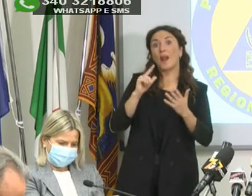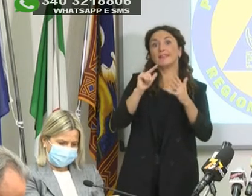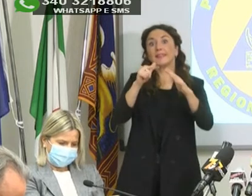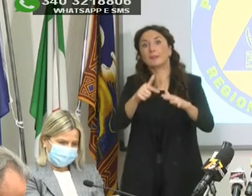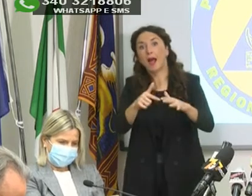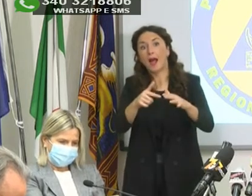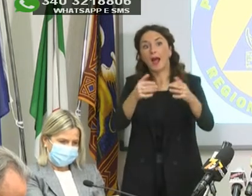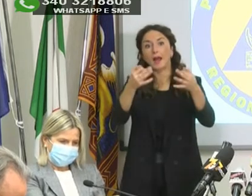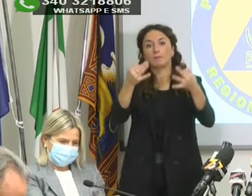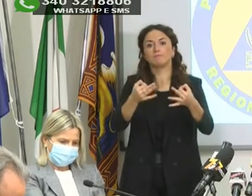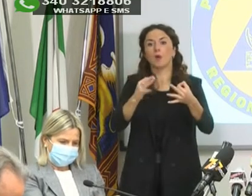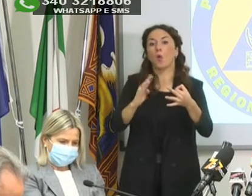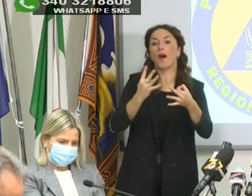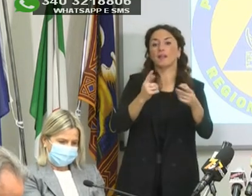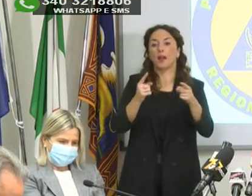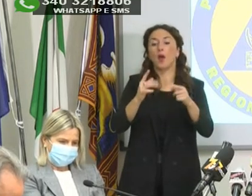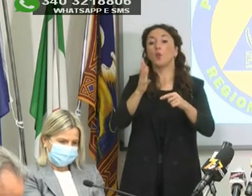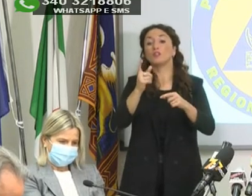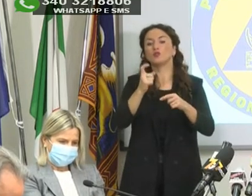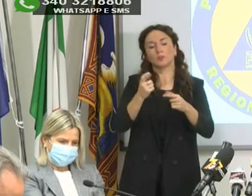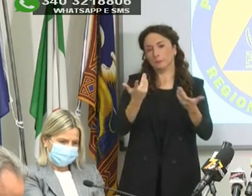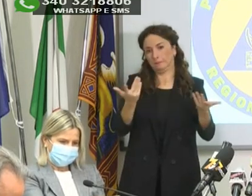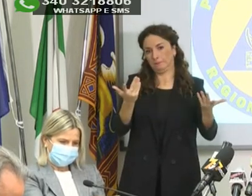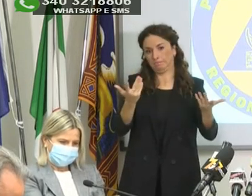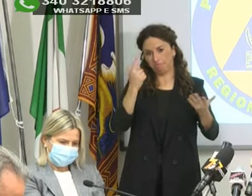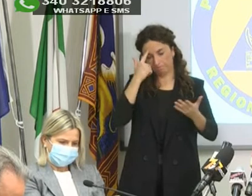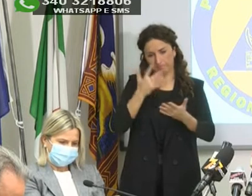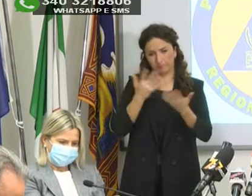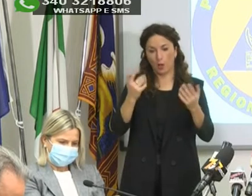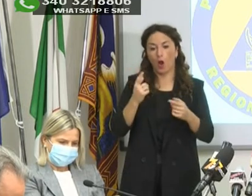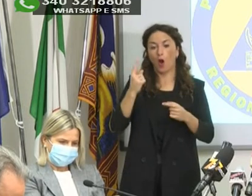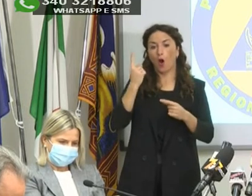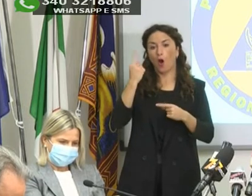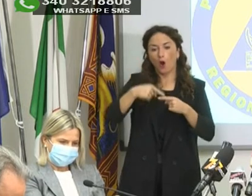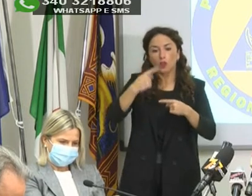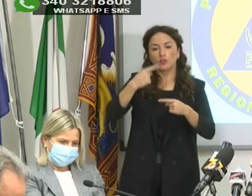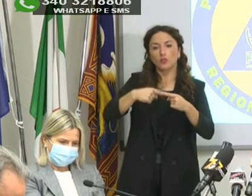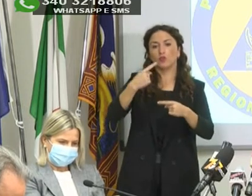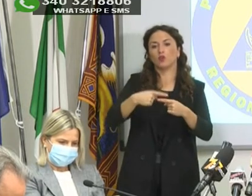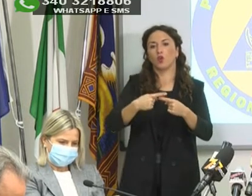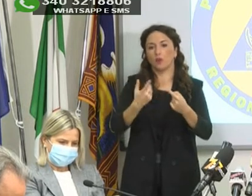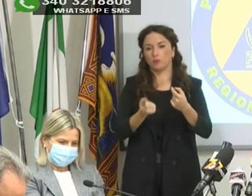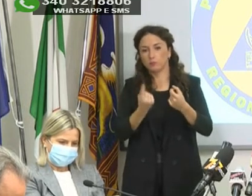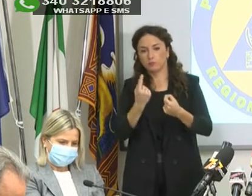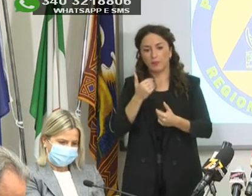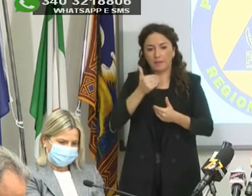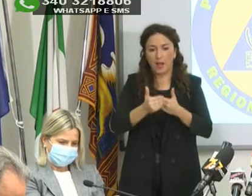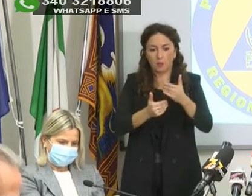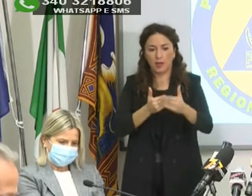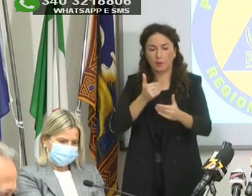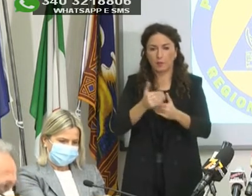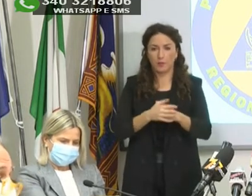settimana si va alla quarta fase, fra 15 giorni. Ogni giorno la sua pena, cerchiamo di fare giorno dopo giorno, ne veniamo